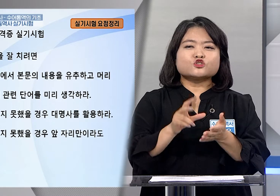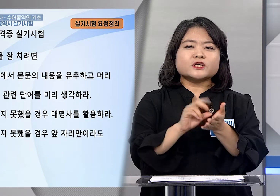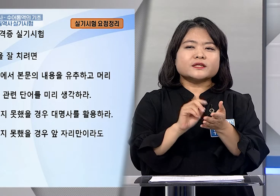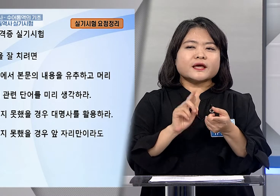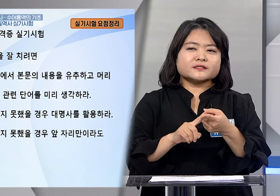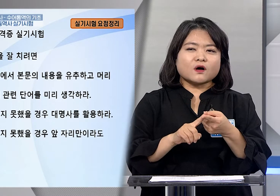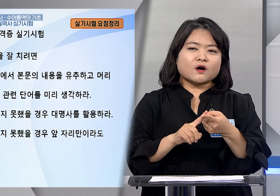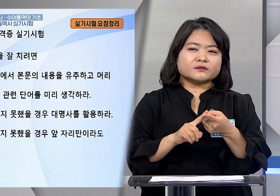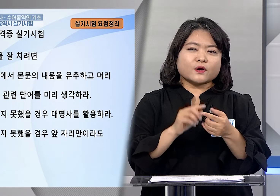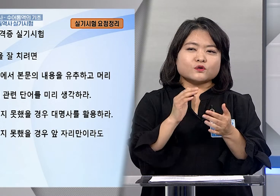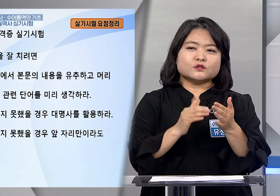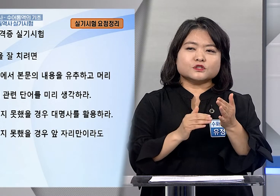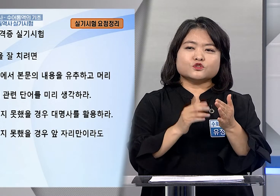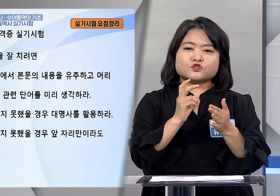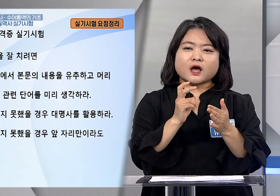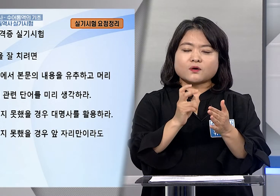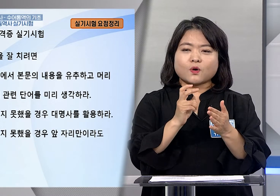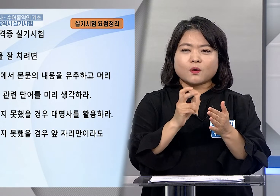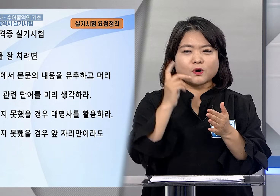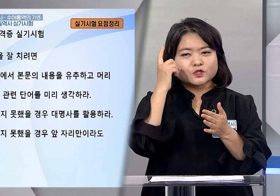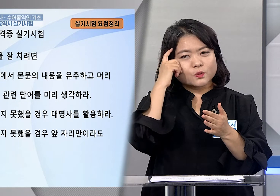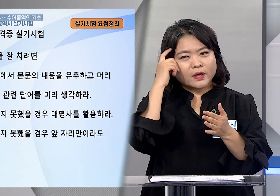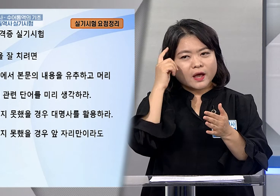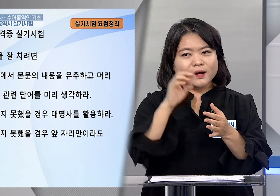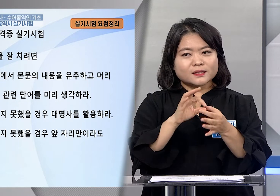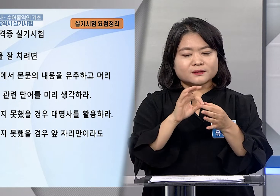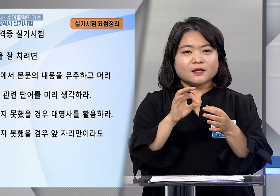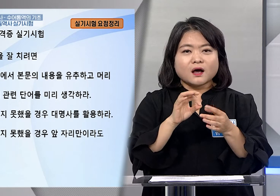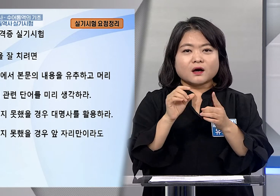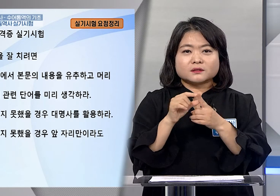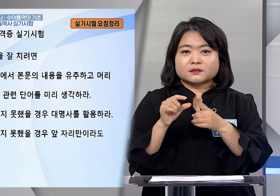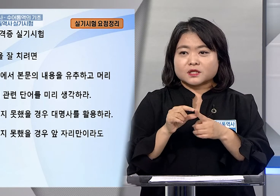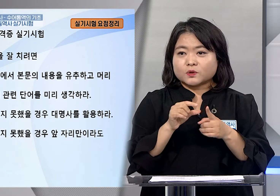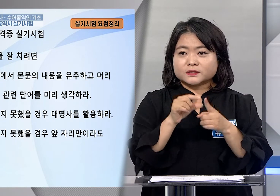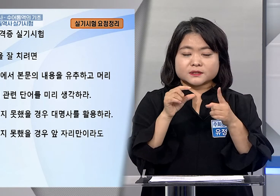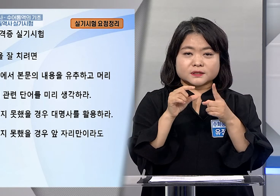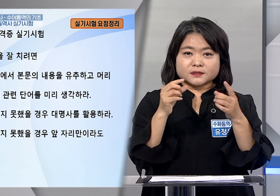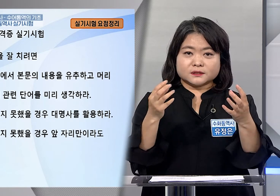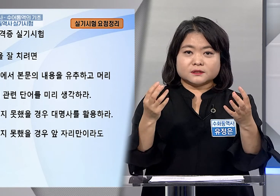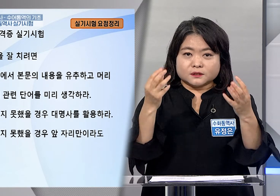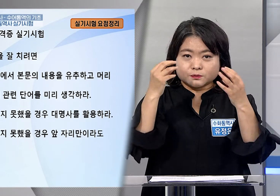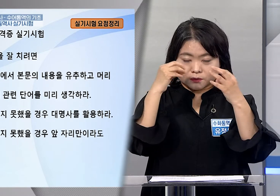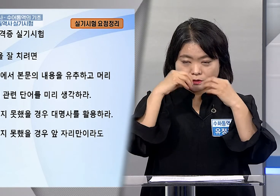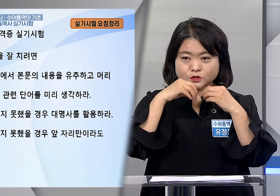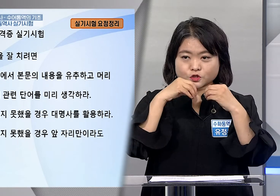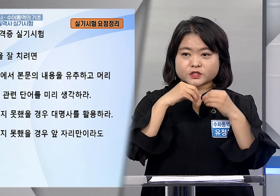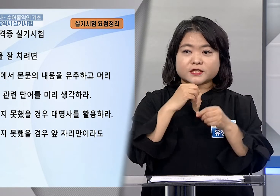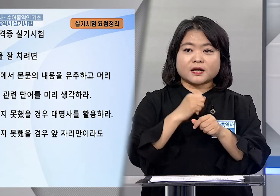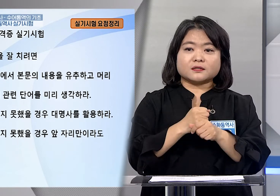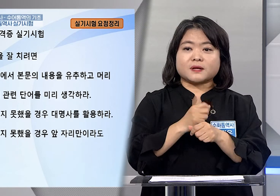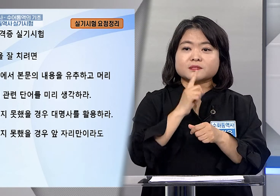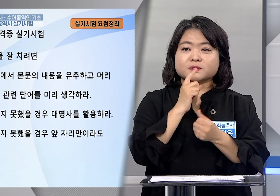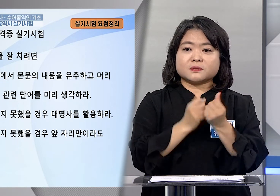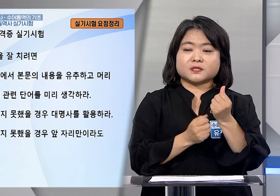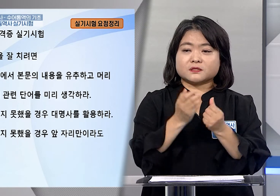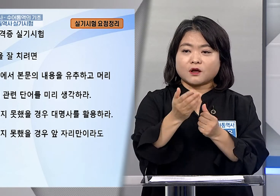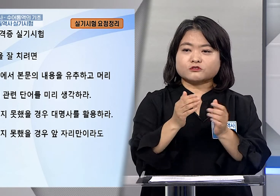주제에 대해서 내용을 유추하고 머릿속에 관련 키워드를 응축시키라는 말씀은 이미